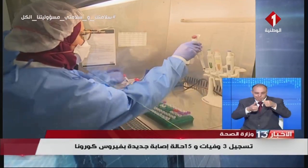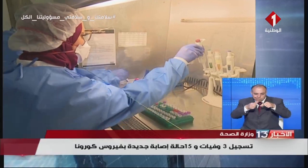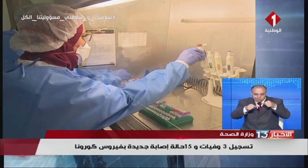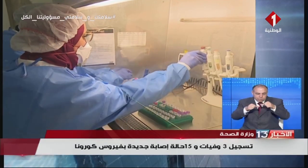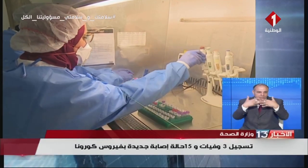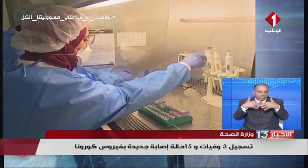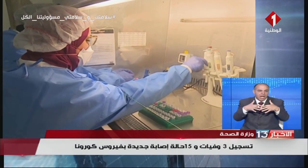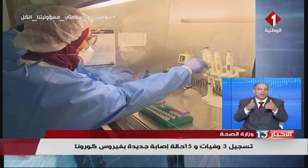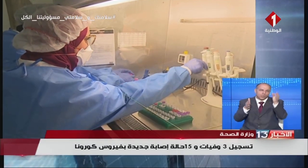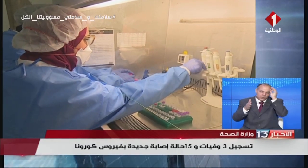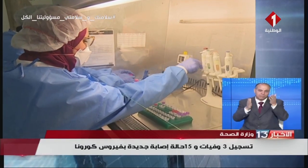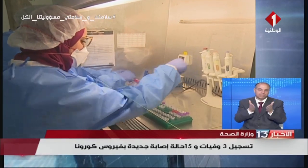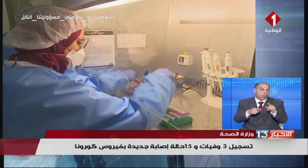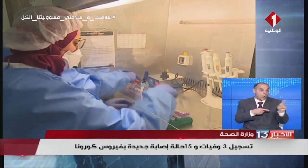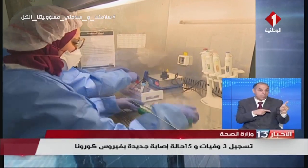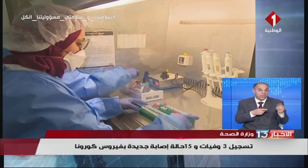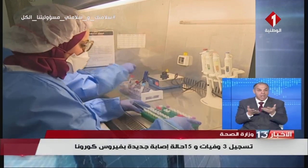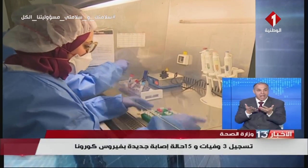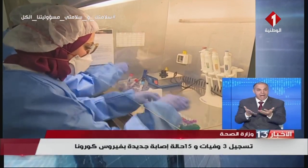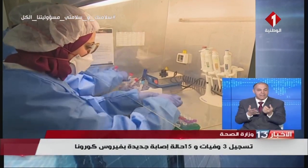المرجعي بمستشفى شارنيكول بتونس العاصمة